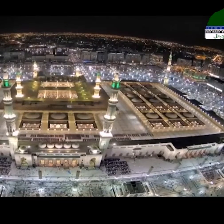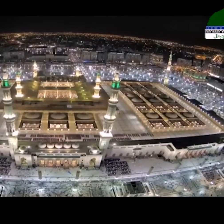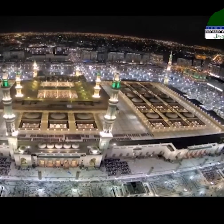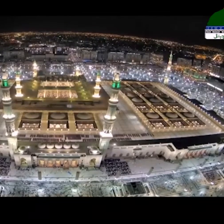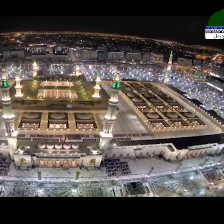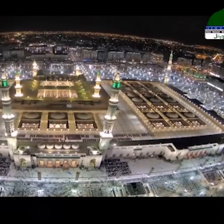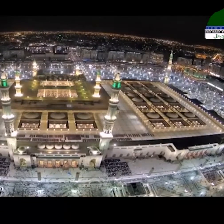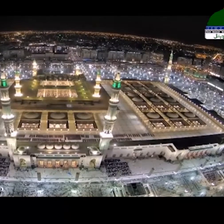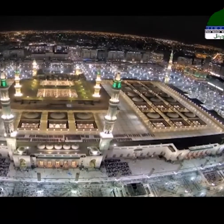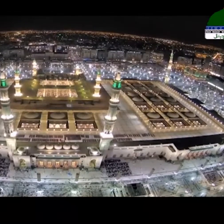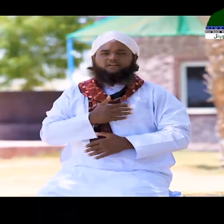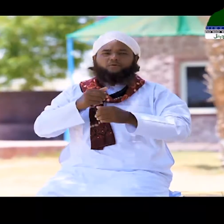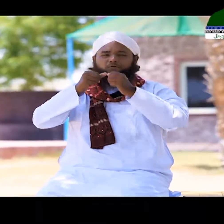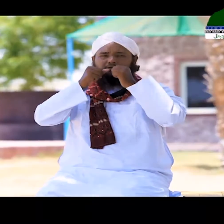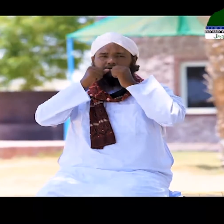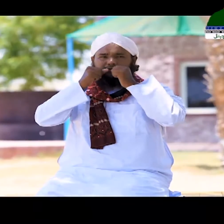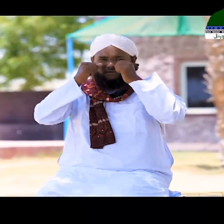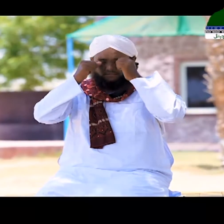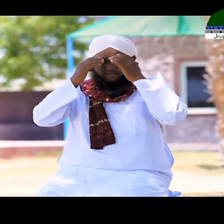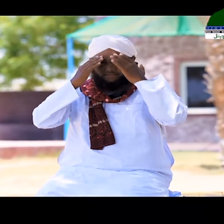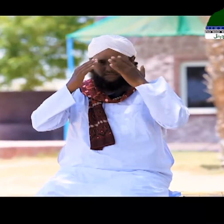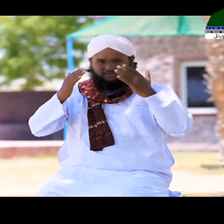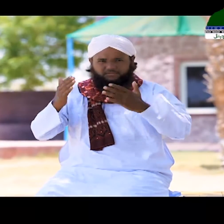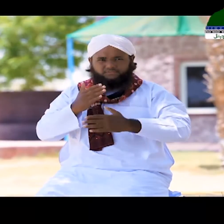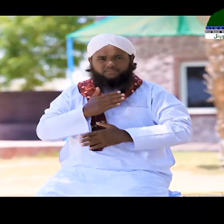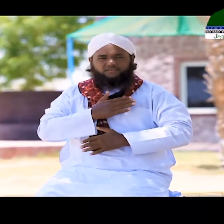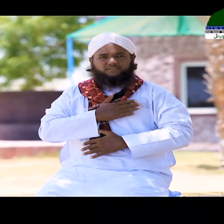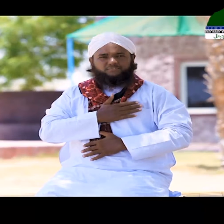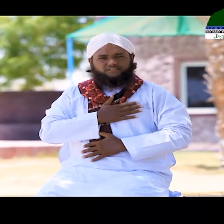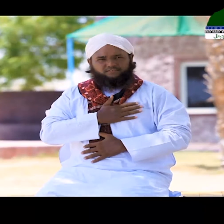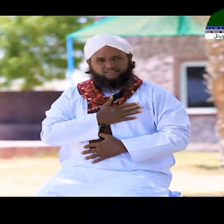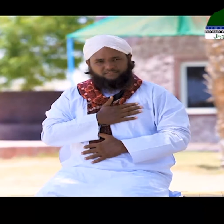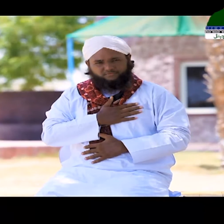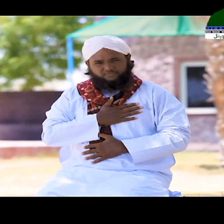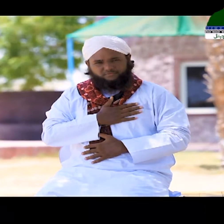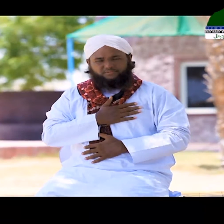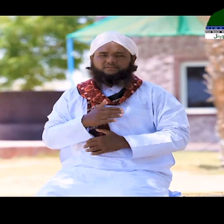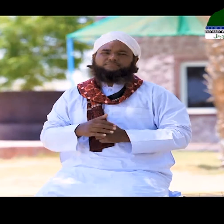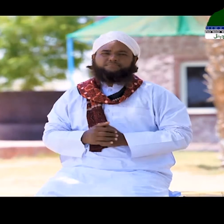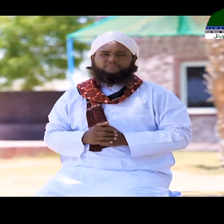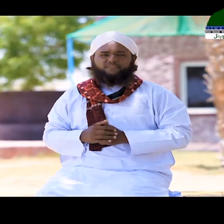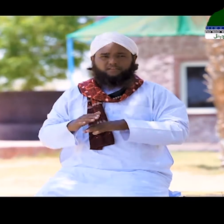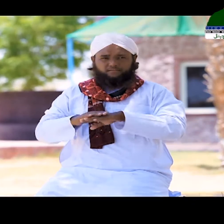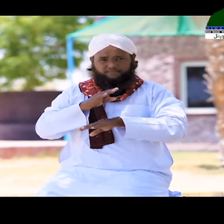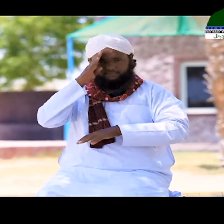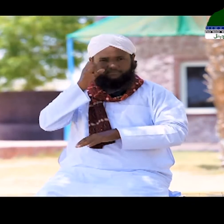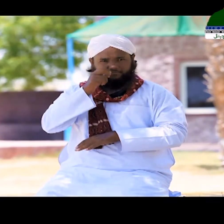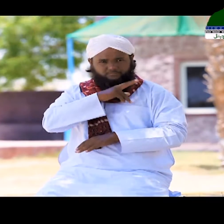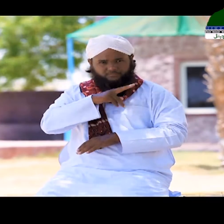یا نبی اللہ وعلی آلک واصحابک یا نور اللہ۔ پیارے اسلامی بھائیوں